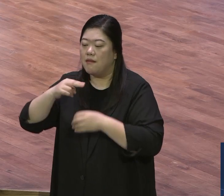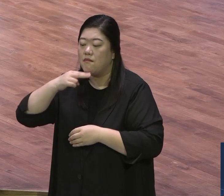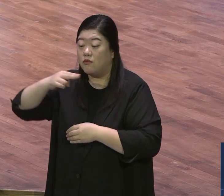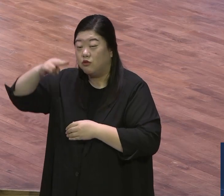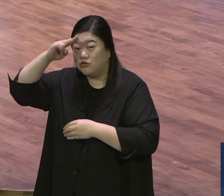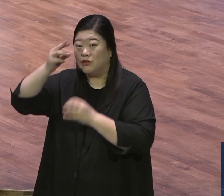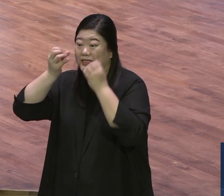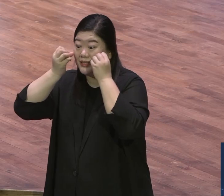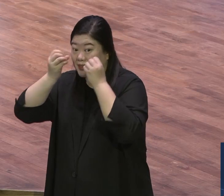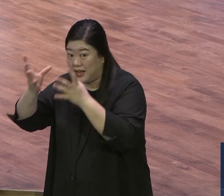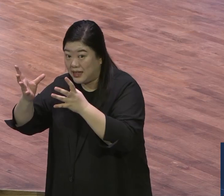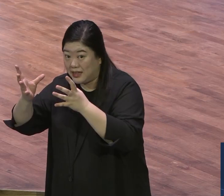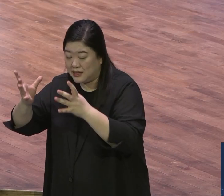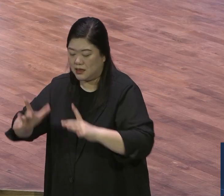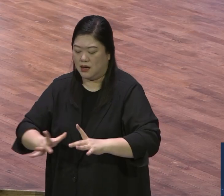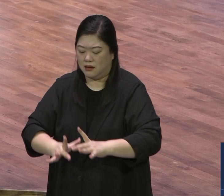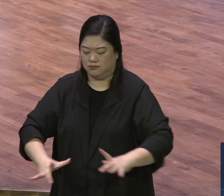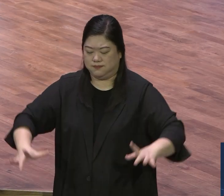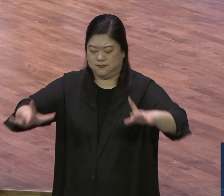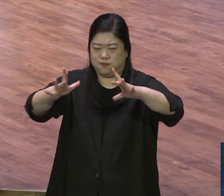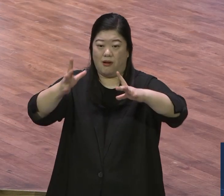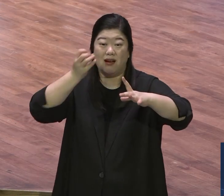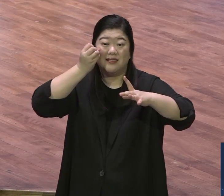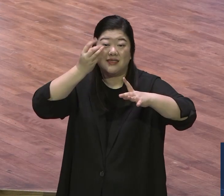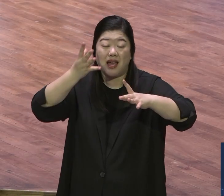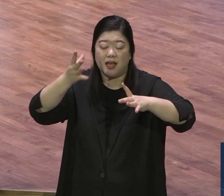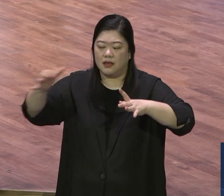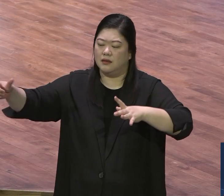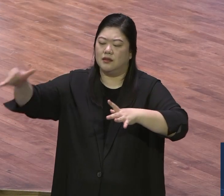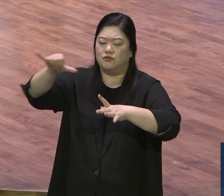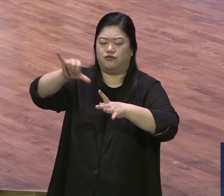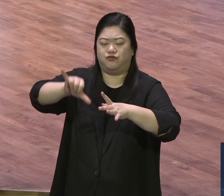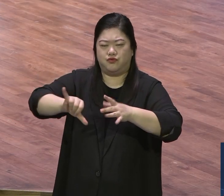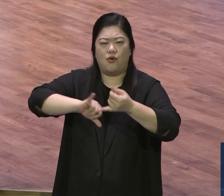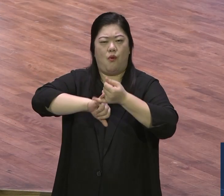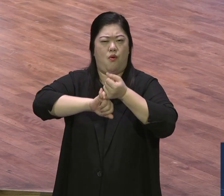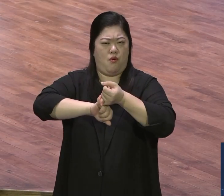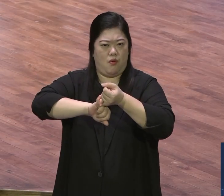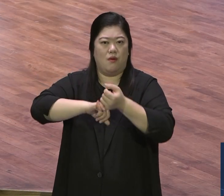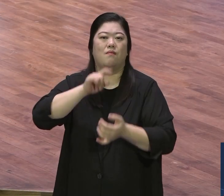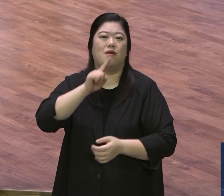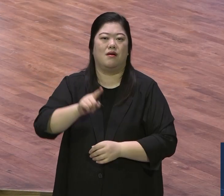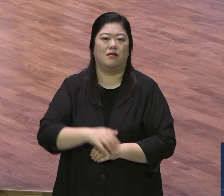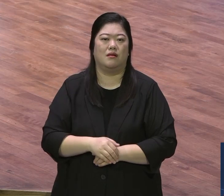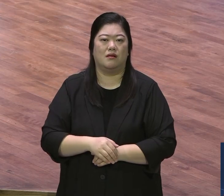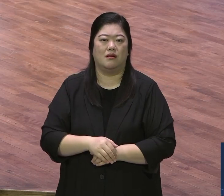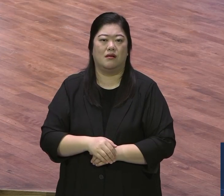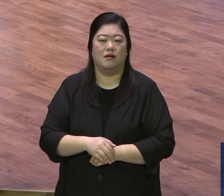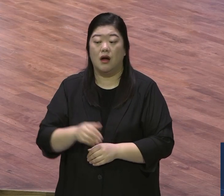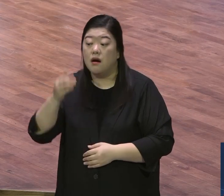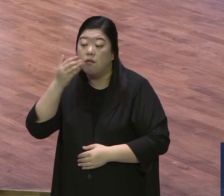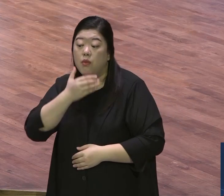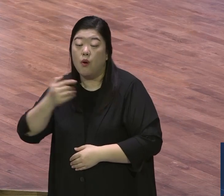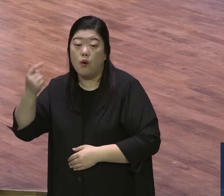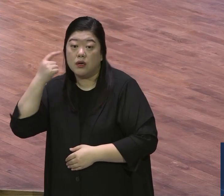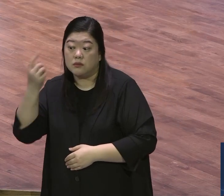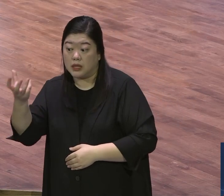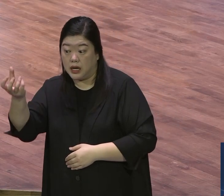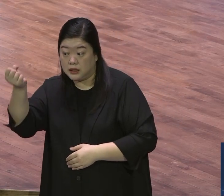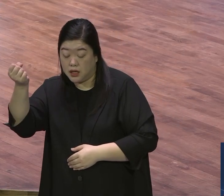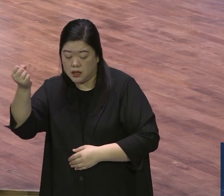완전 새로운 보금체질의 삶을 살아야 된다 보금체질이 뭐예요 아이